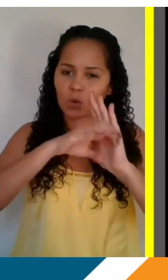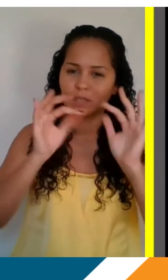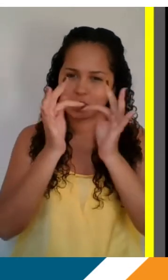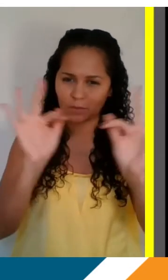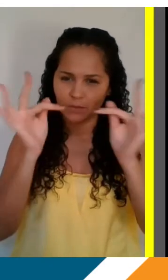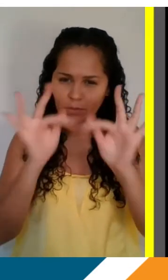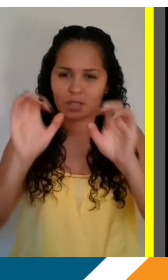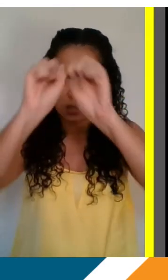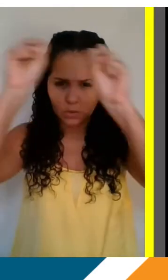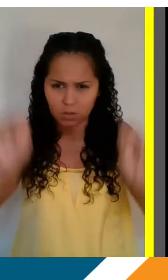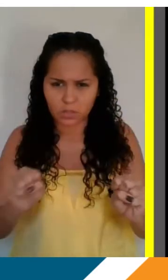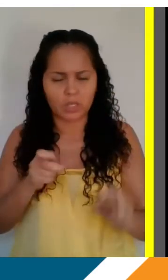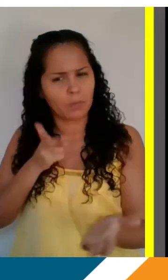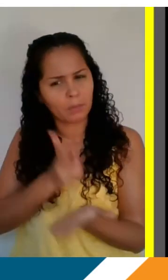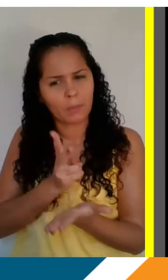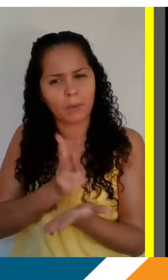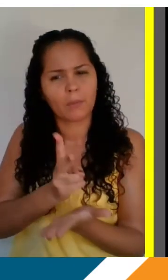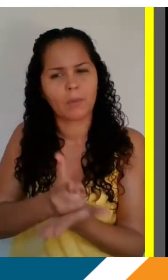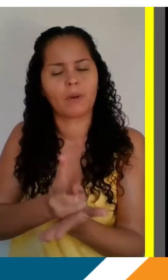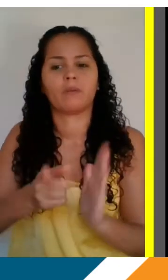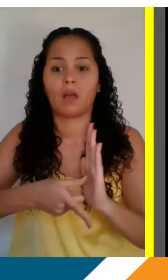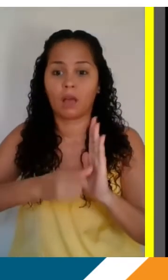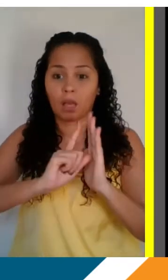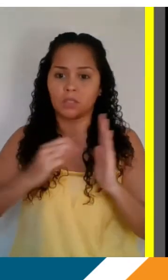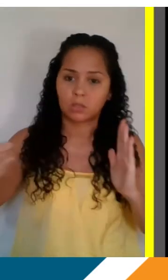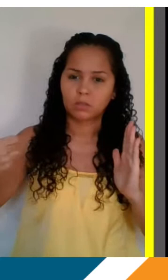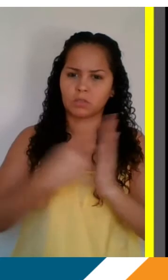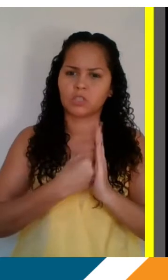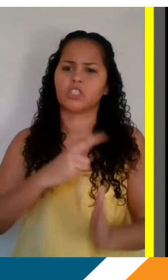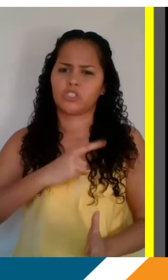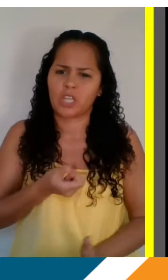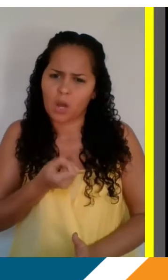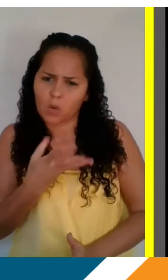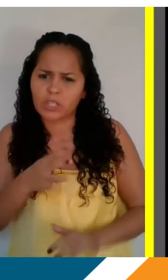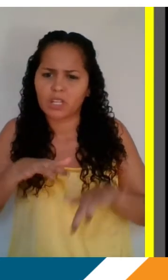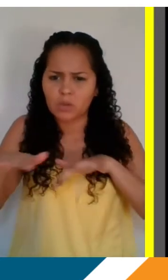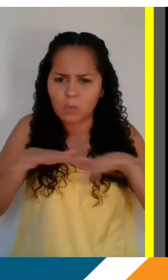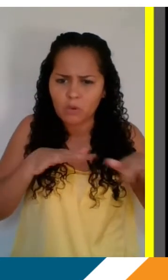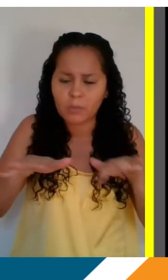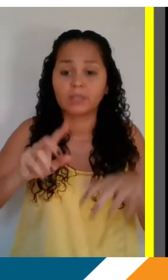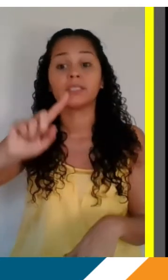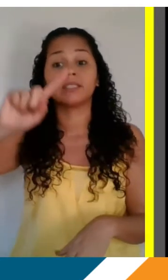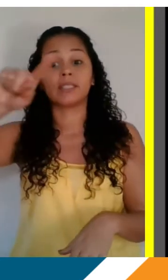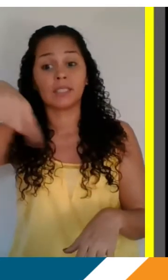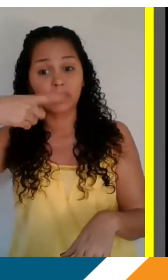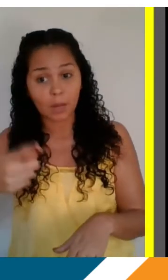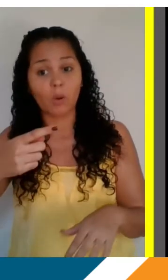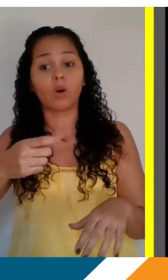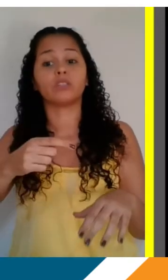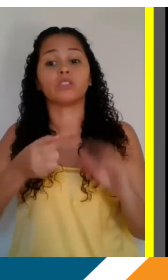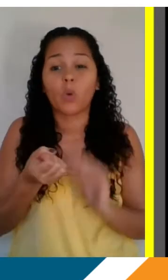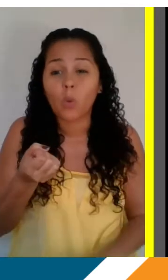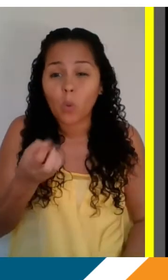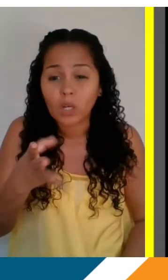num sistema ela vai se conservar. Então, antes da colisão a gente tinha uma quantidade de movimento, depois da colisão essa